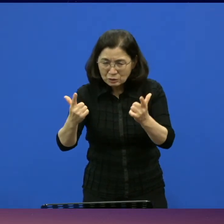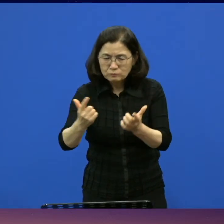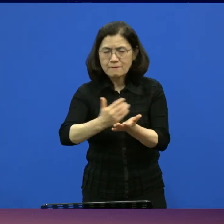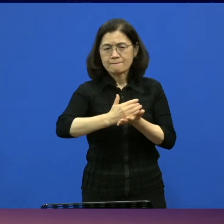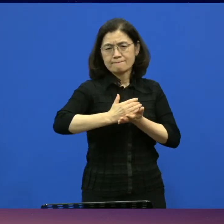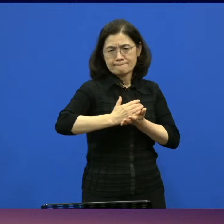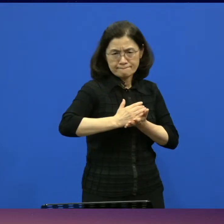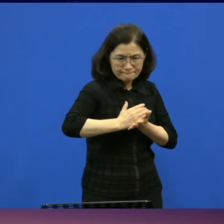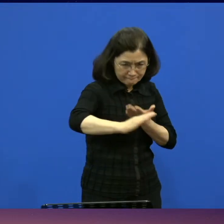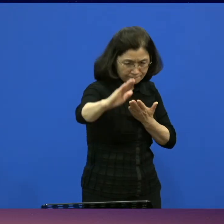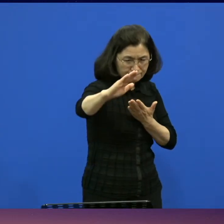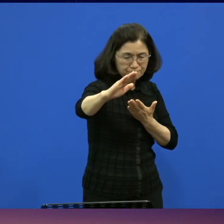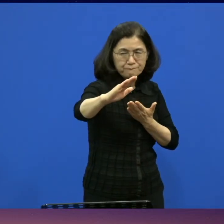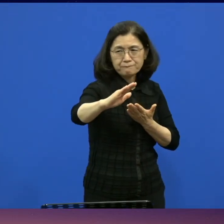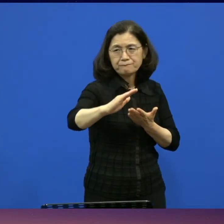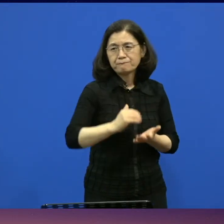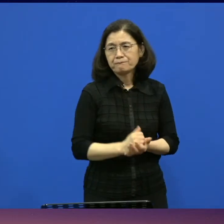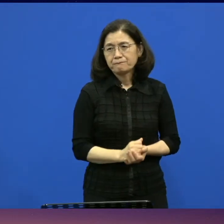물리치신대요.